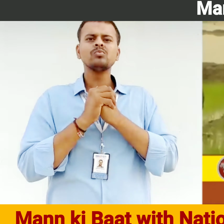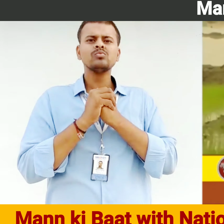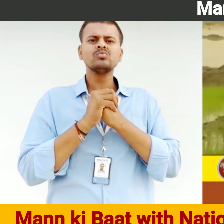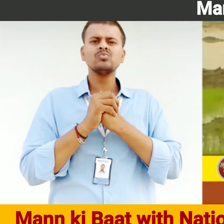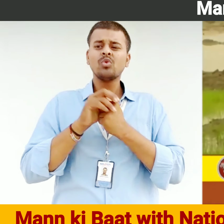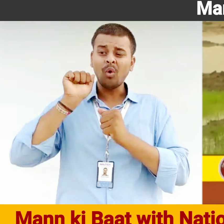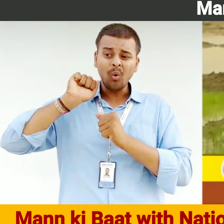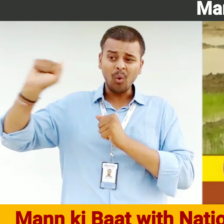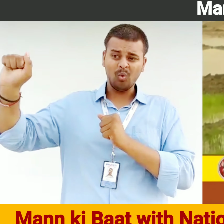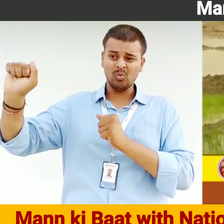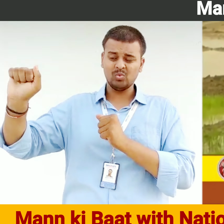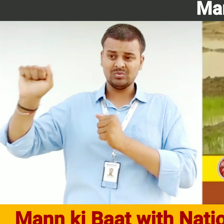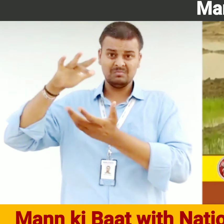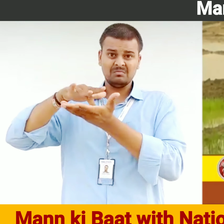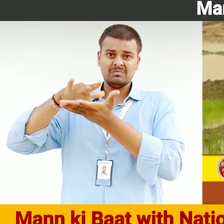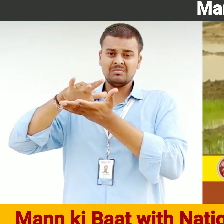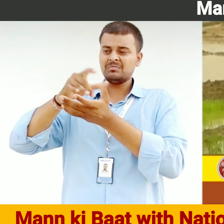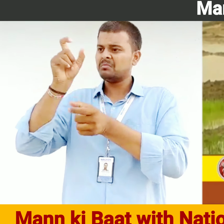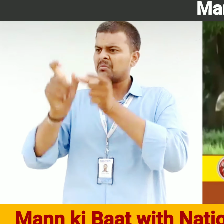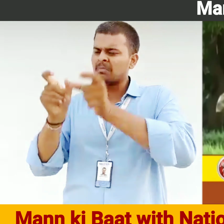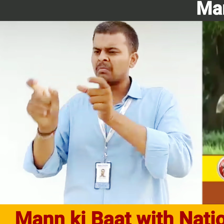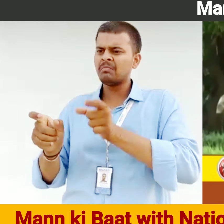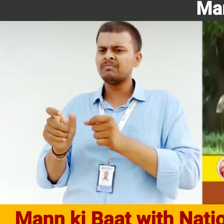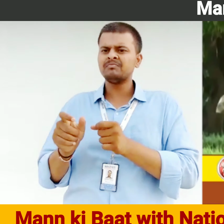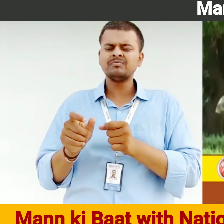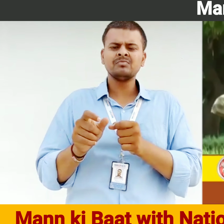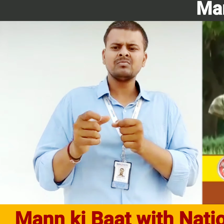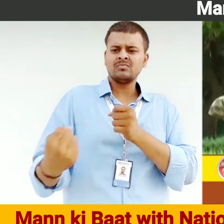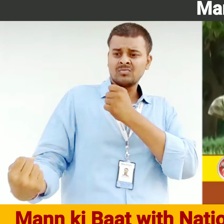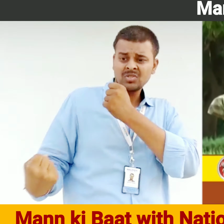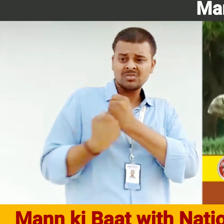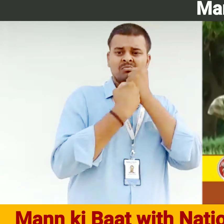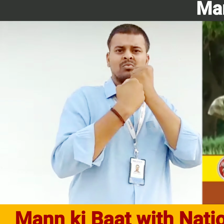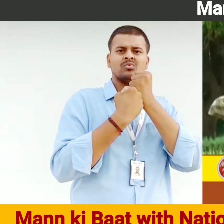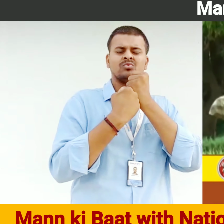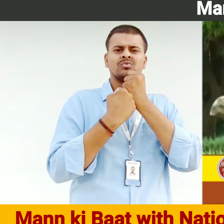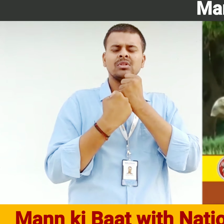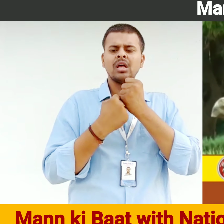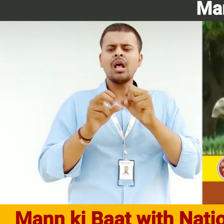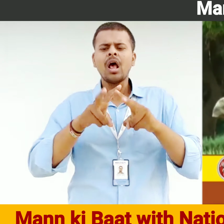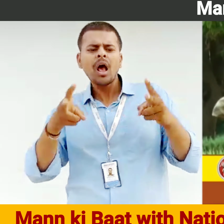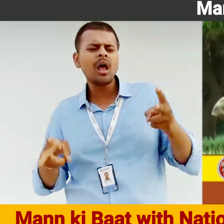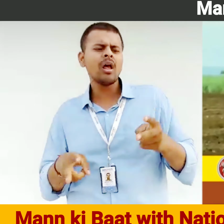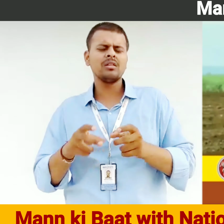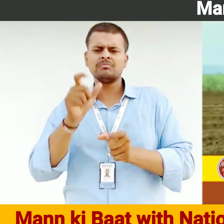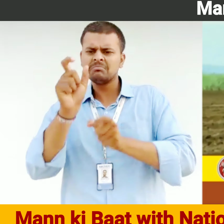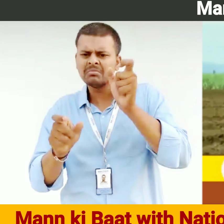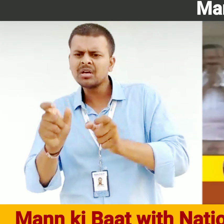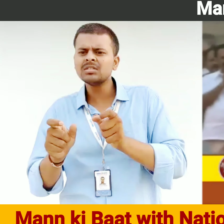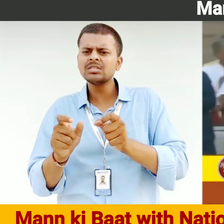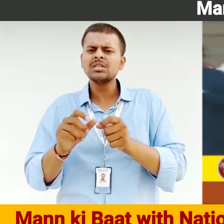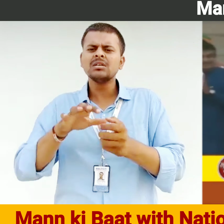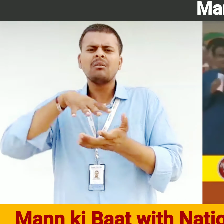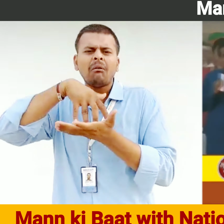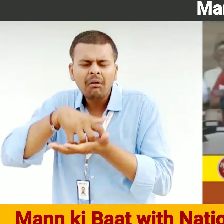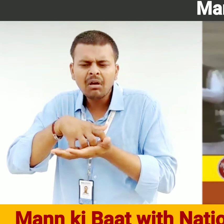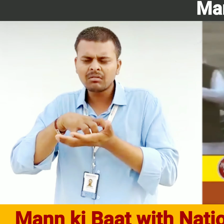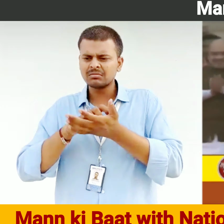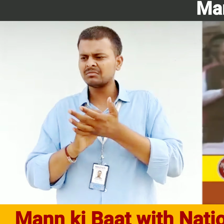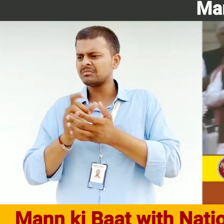विकास संभव है। देश ने जब मुझे सेवा का अवसर दिया, तभी से हमने पूर्वी भारत के विकास